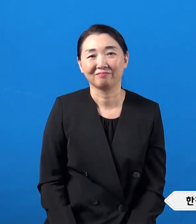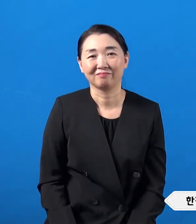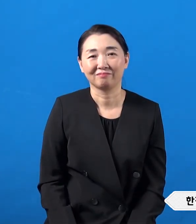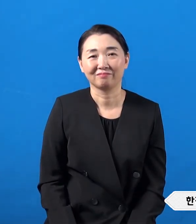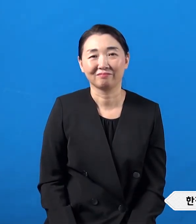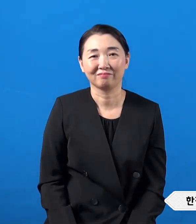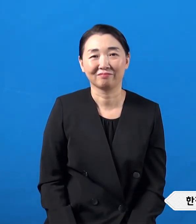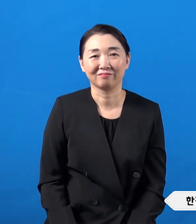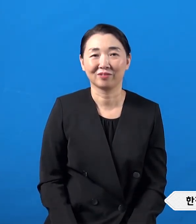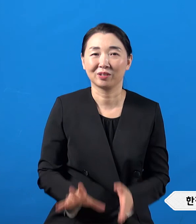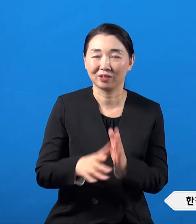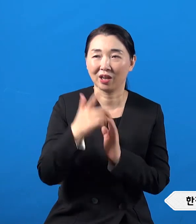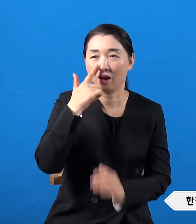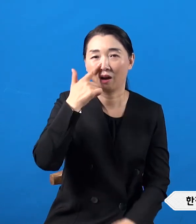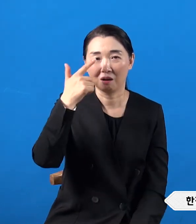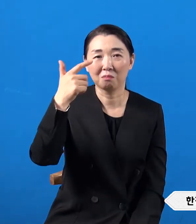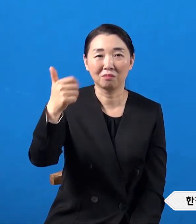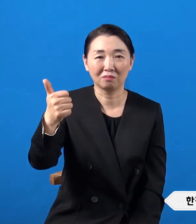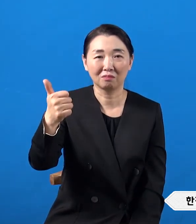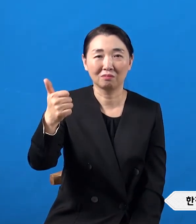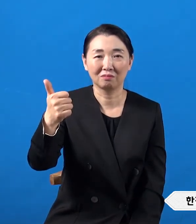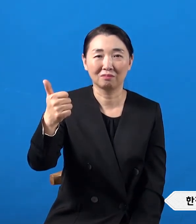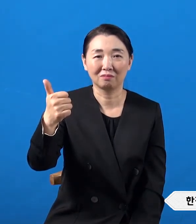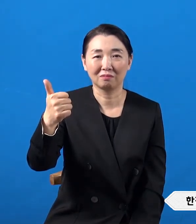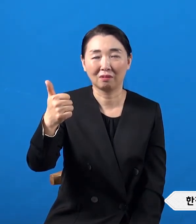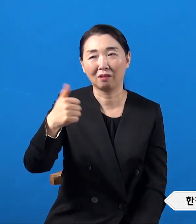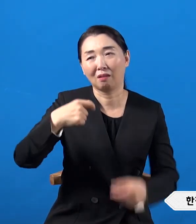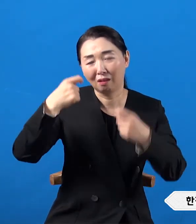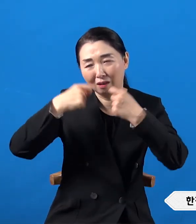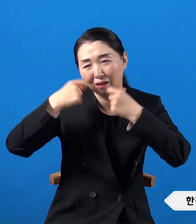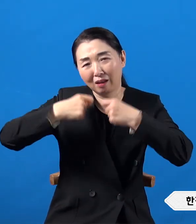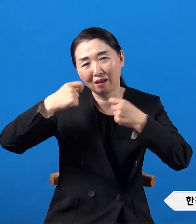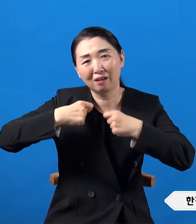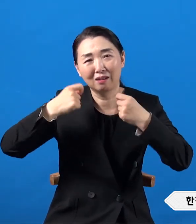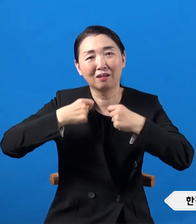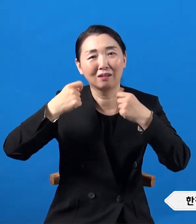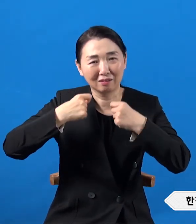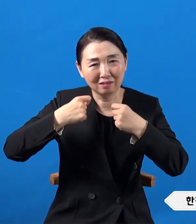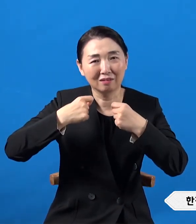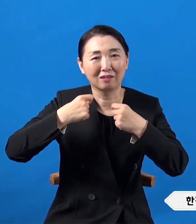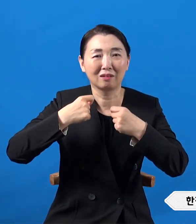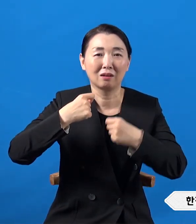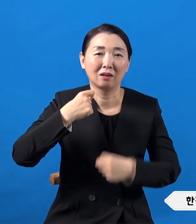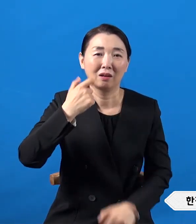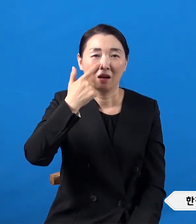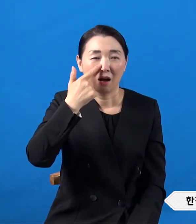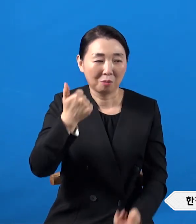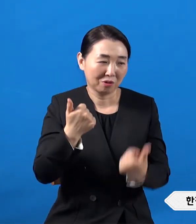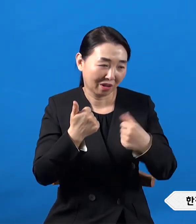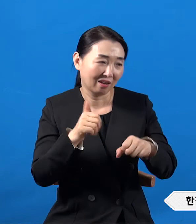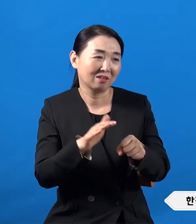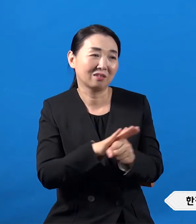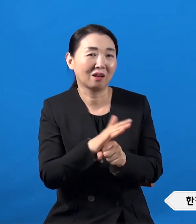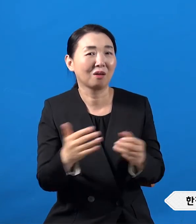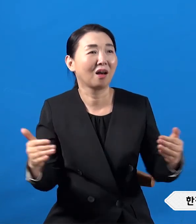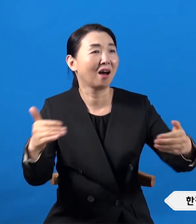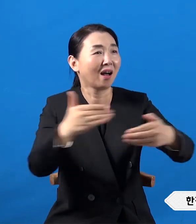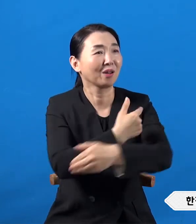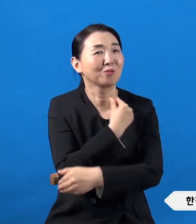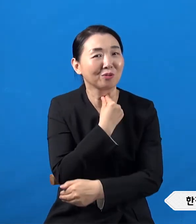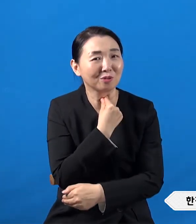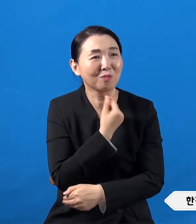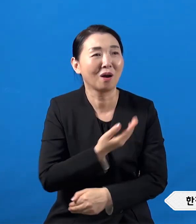그 순간에 아버지도 그냥 하염없이 우시는데 아버지도 아들을 사랑하고 아들을